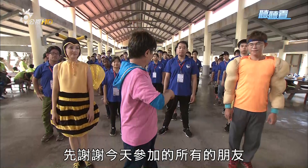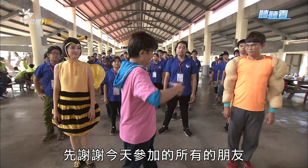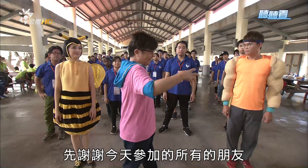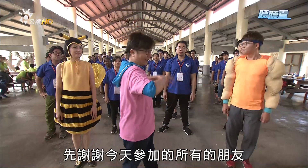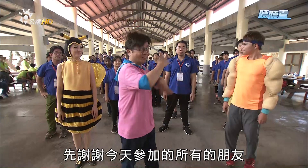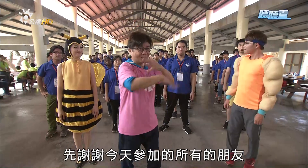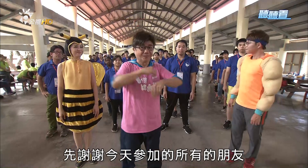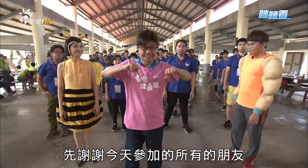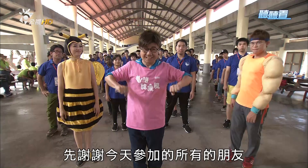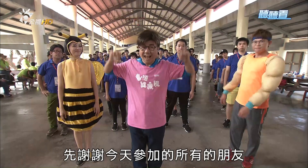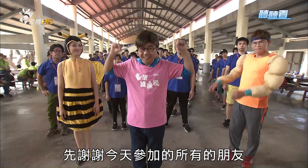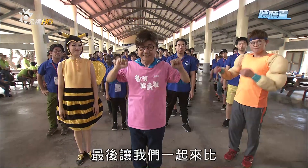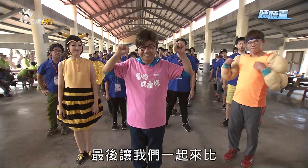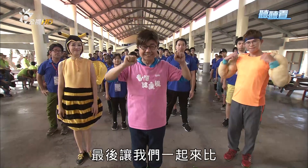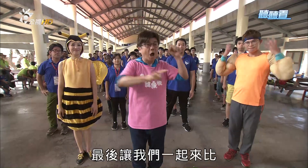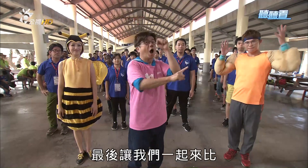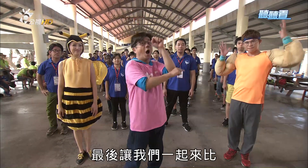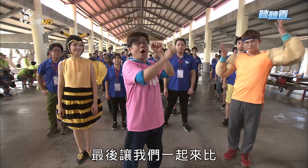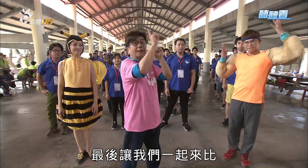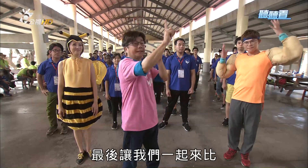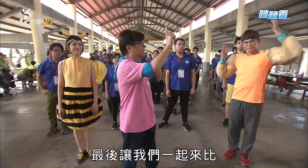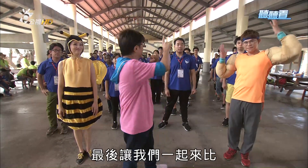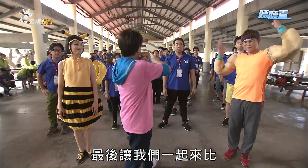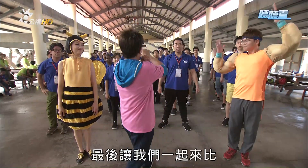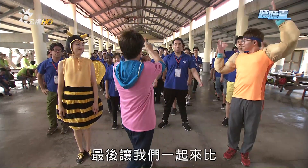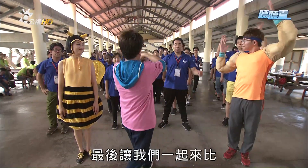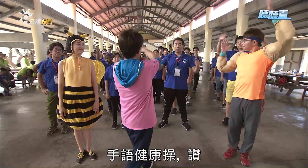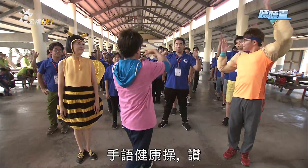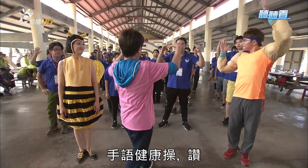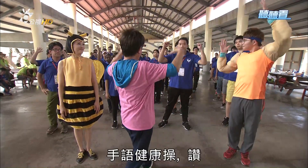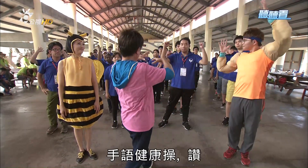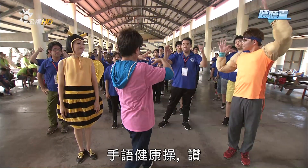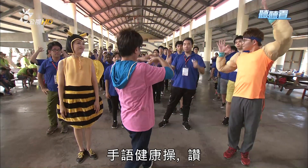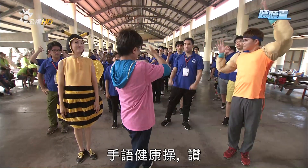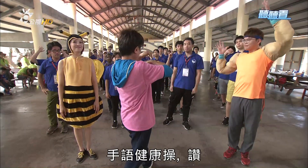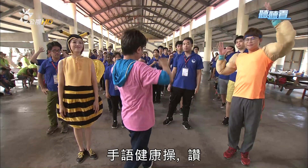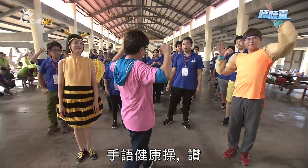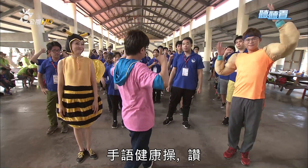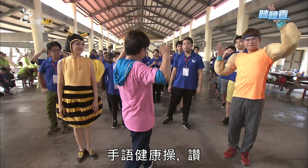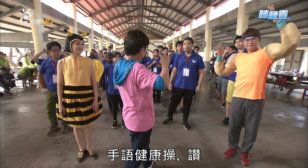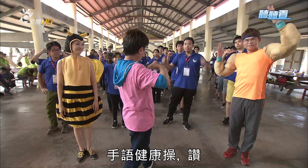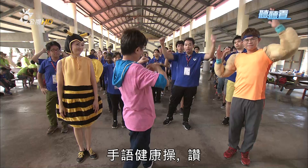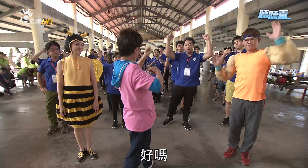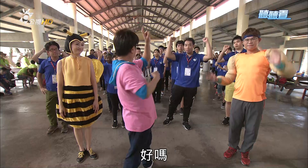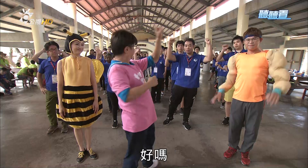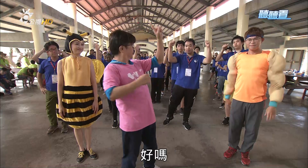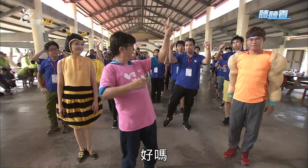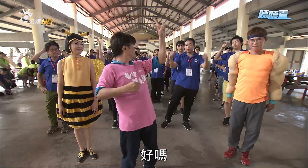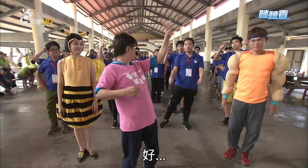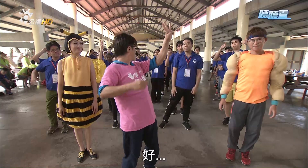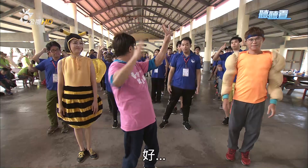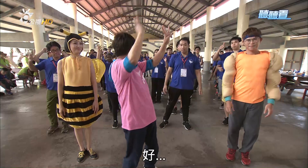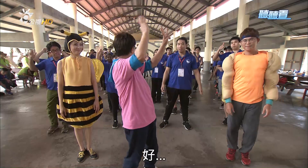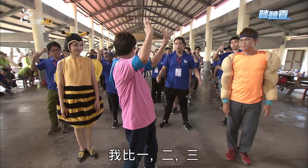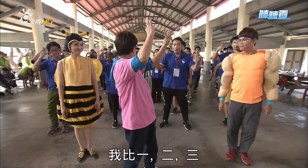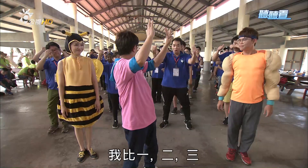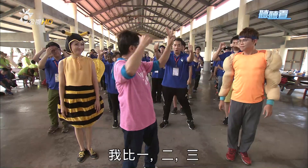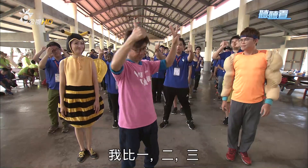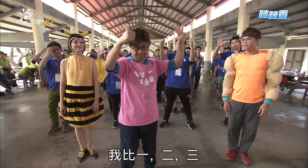所有的朋友，最后呢，让我们一起来比手语健康操赞好吗？ 好， 好，我比一二三，